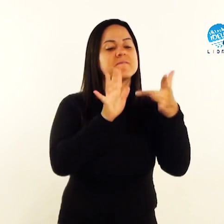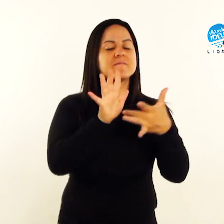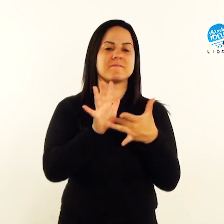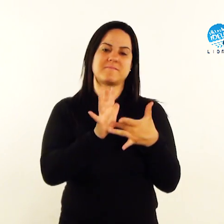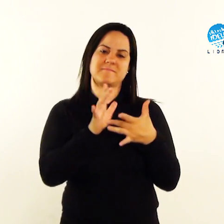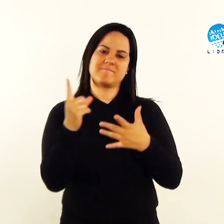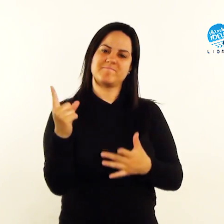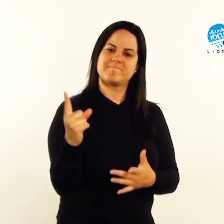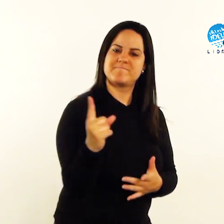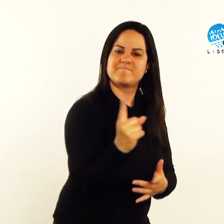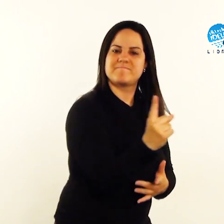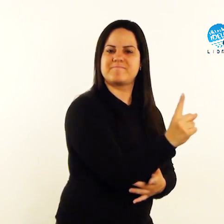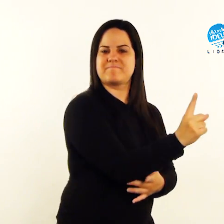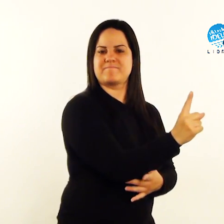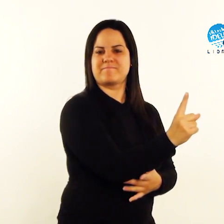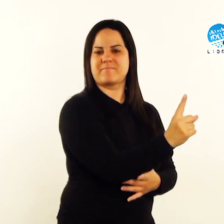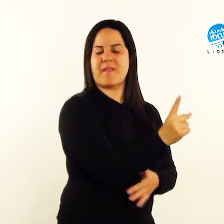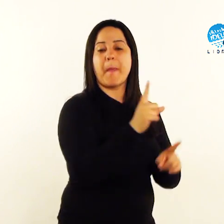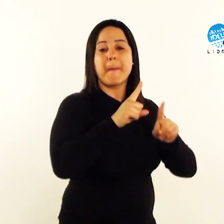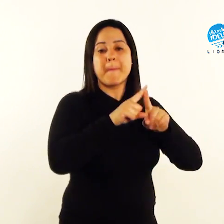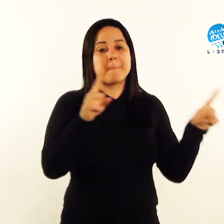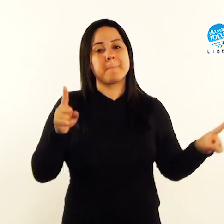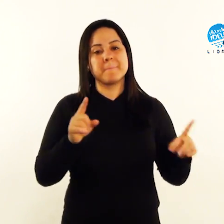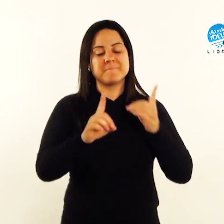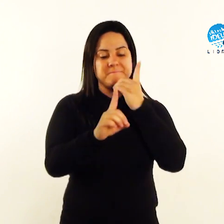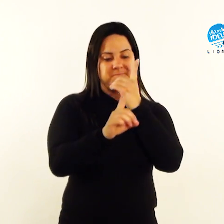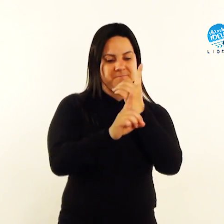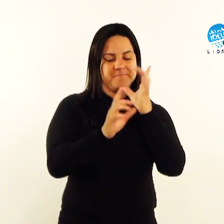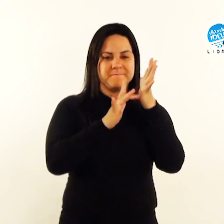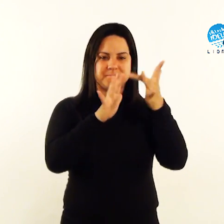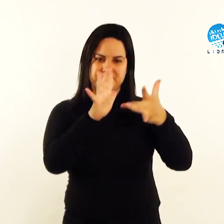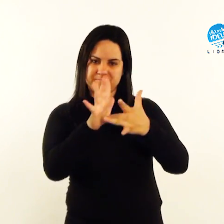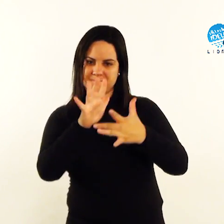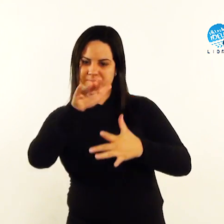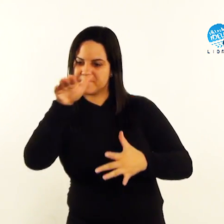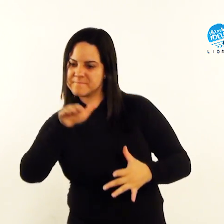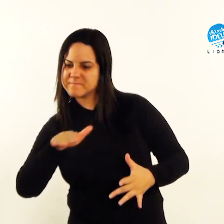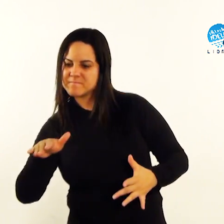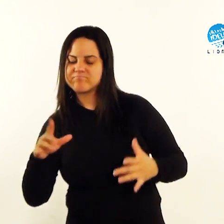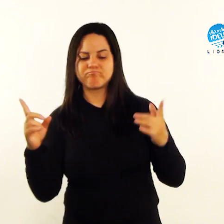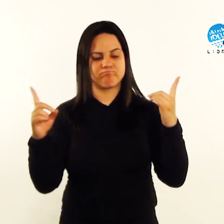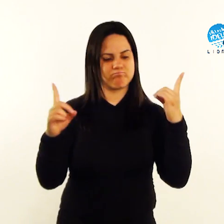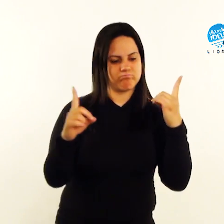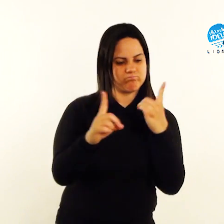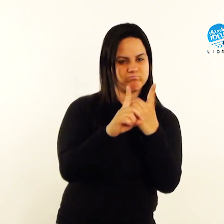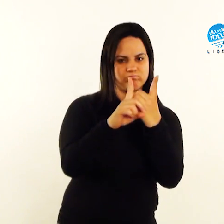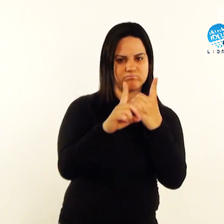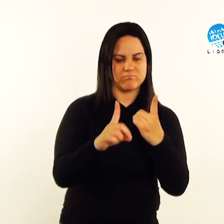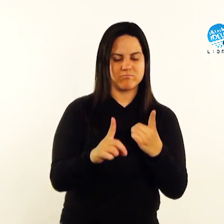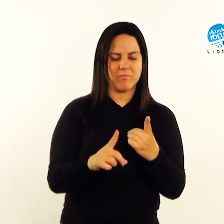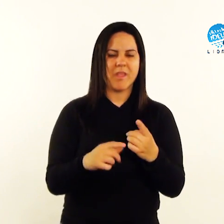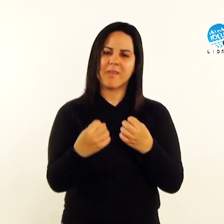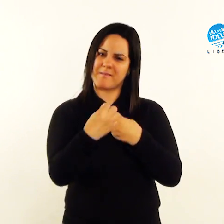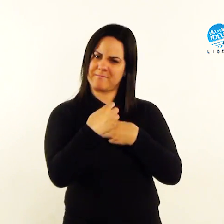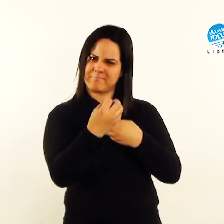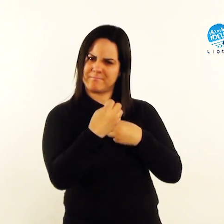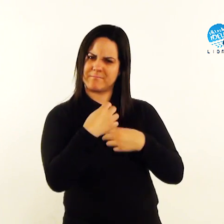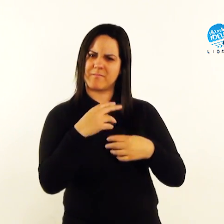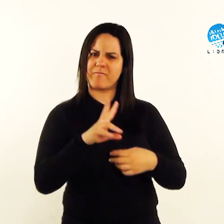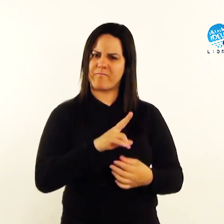passar. Mas esse encontro de Jesus com Zaqueu vai nos ensinar algumas verdades